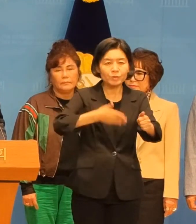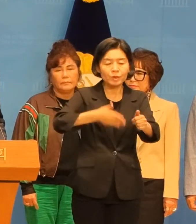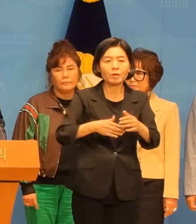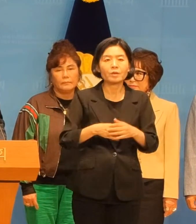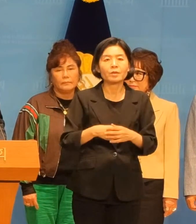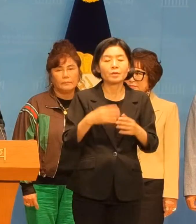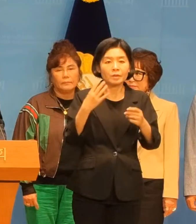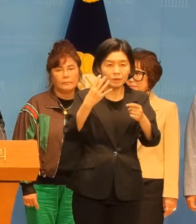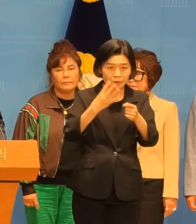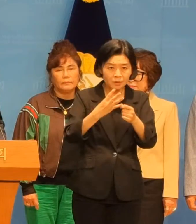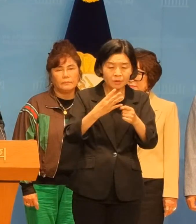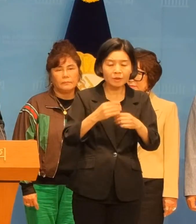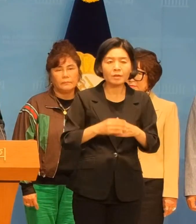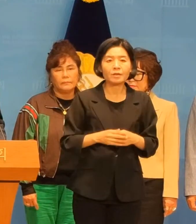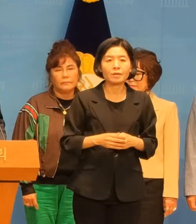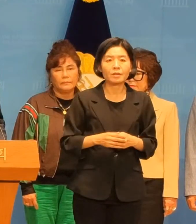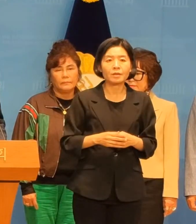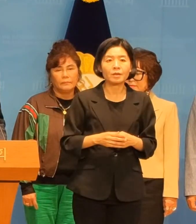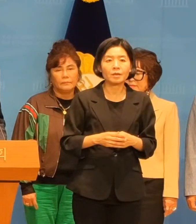4.